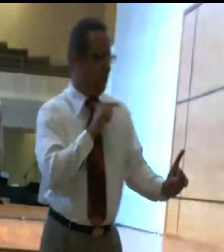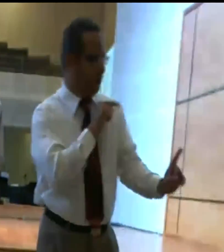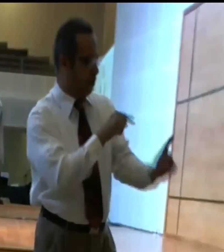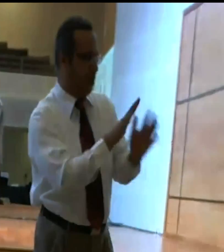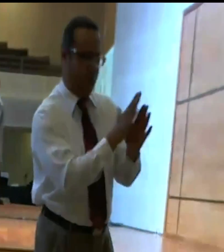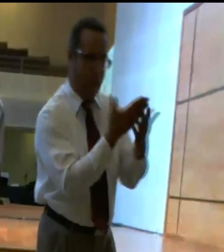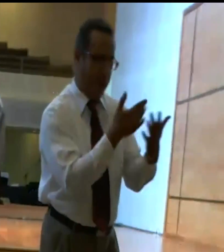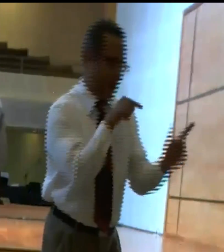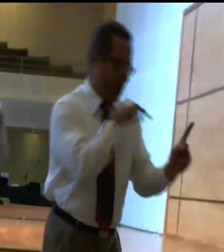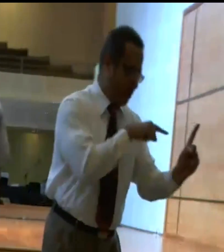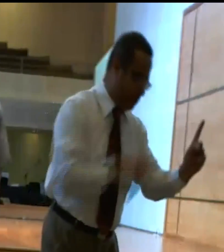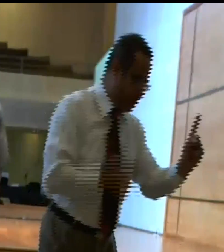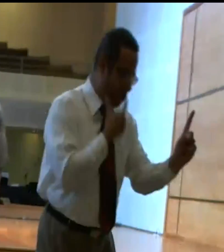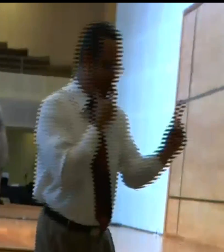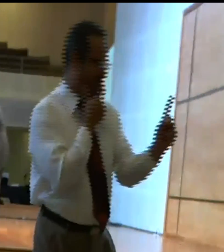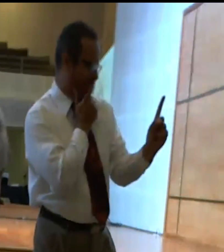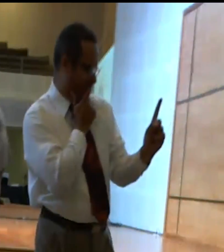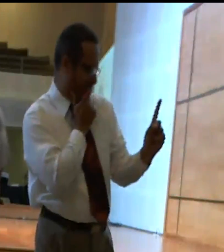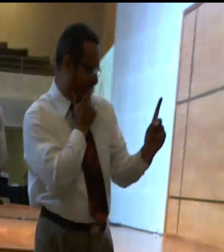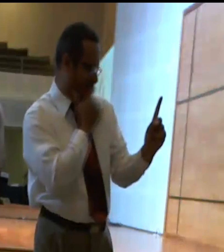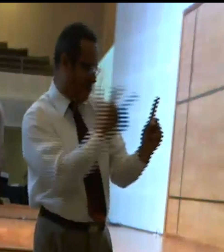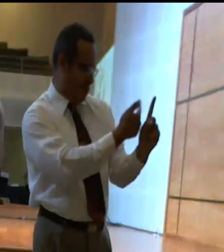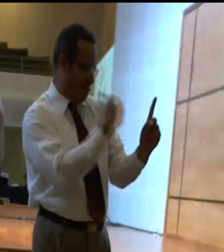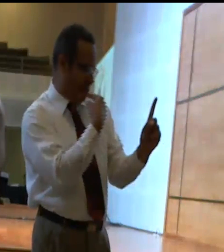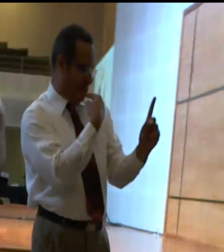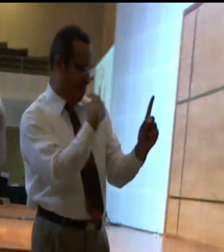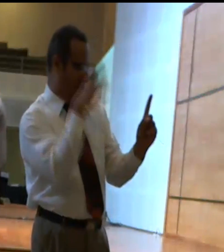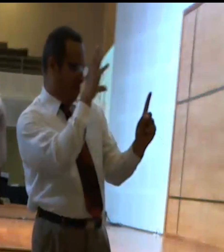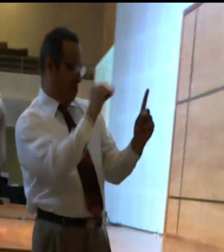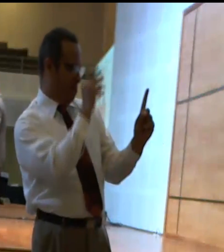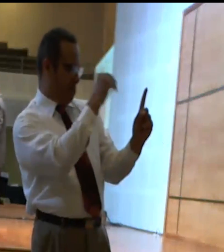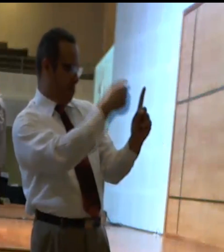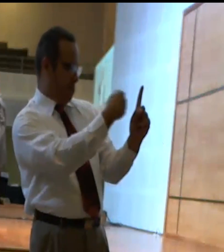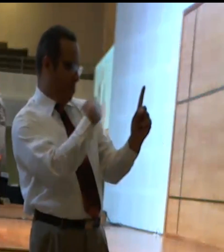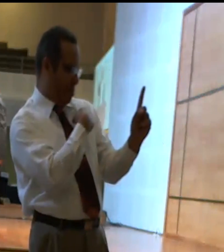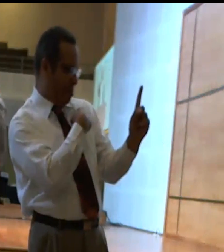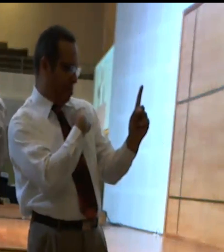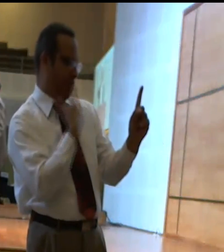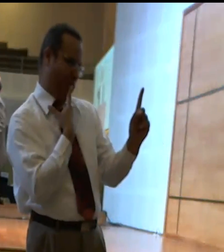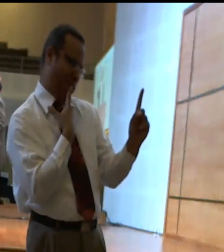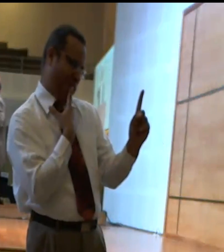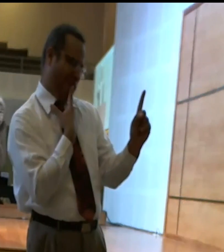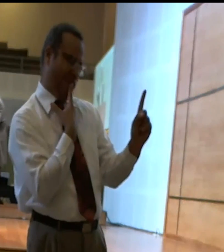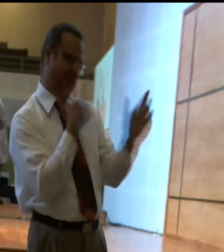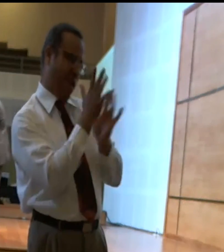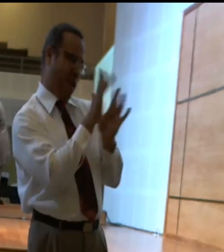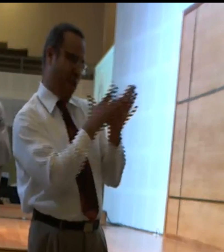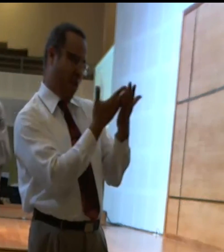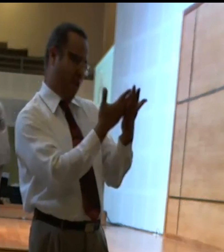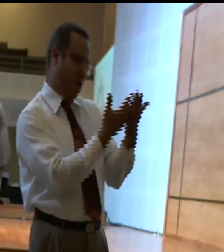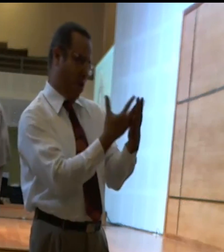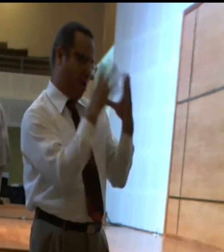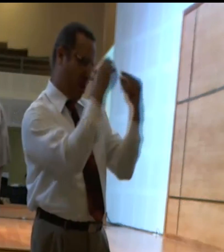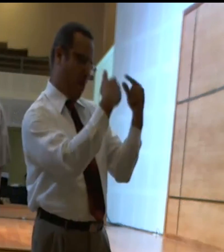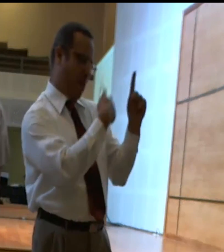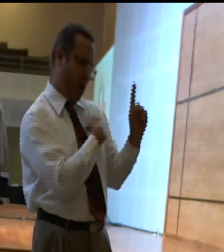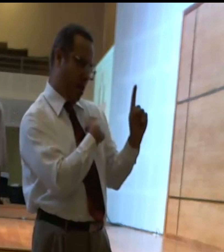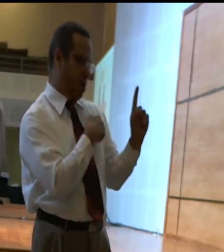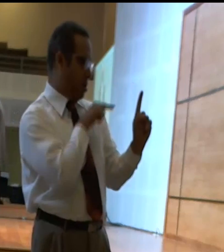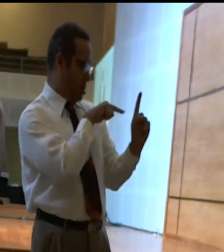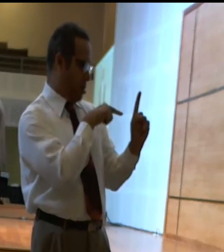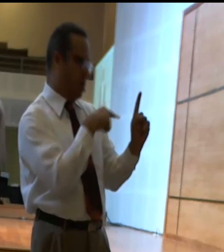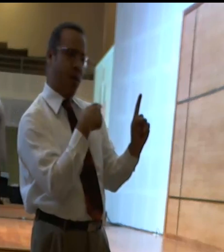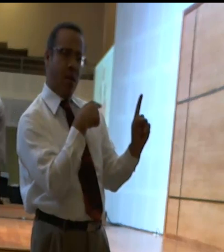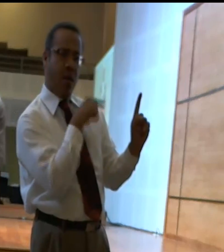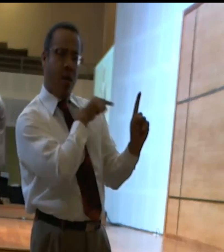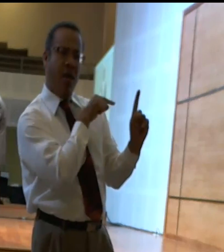animarnos a conducirnos con sabiduría en las diferentes circunstancias de la vida, incluyendo el hecho de tener que